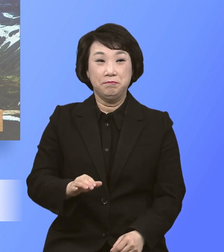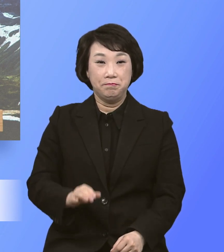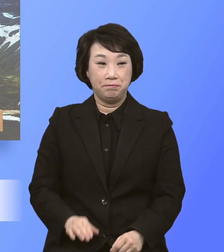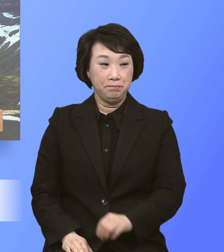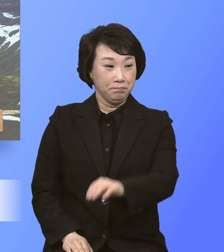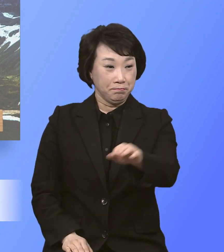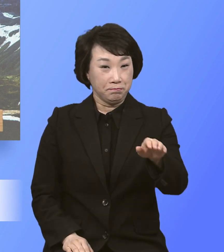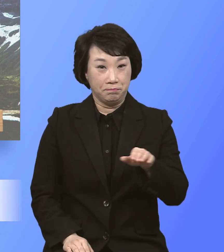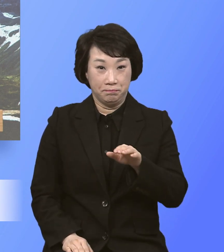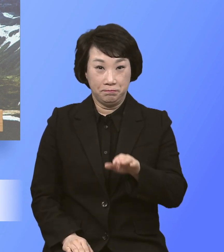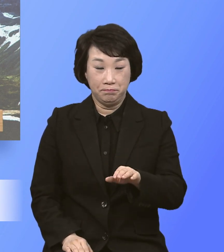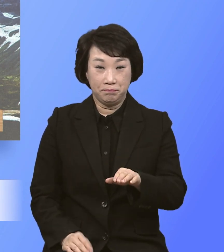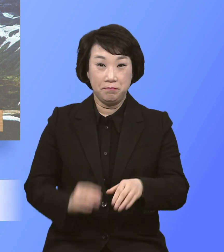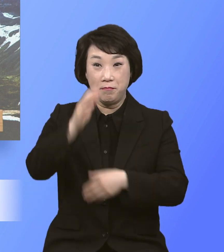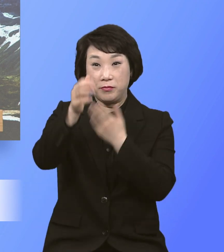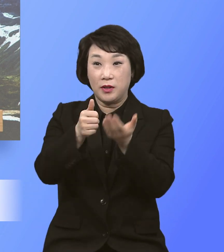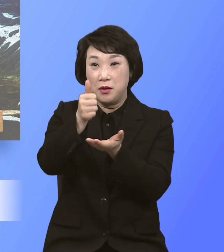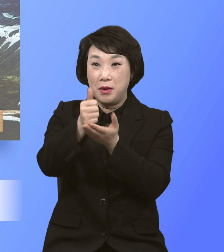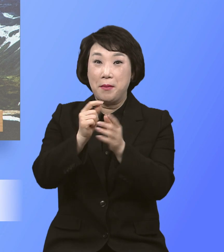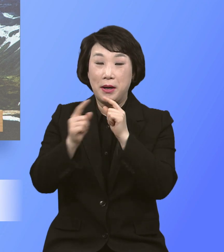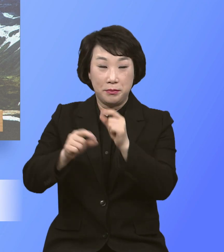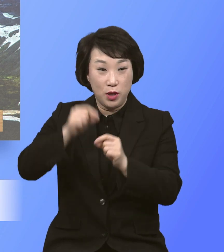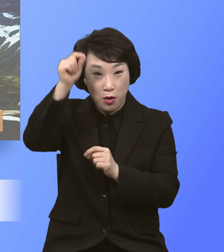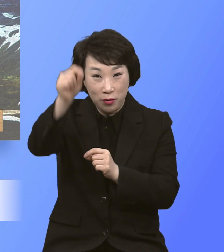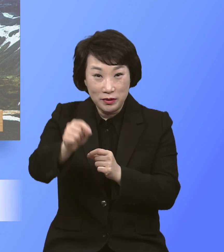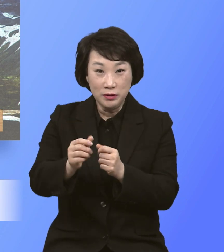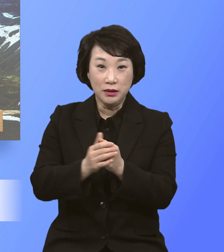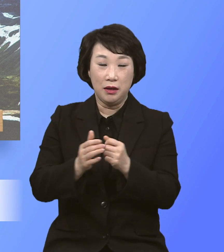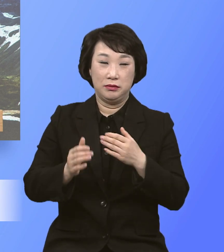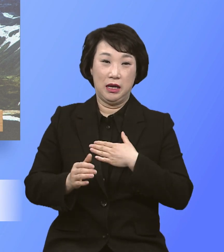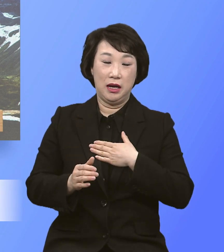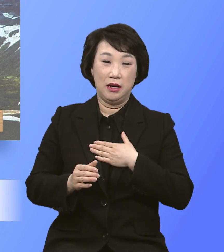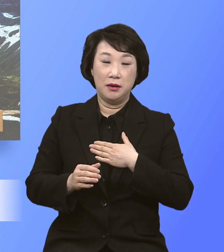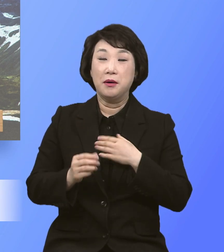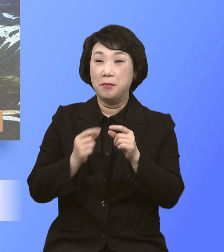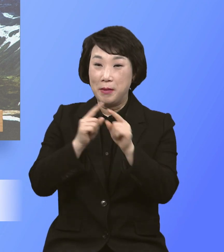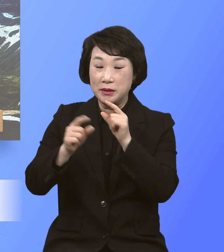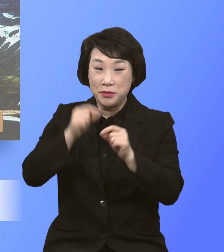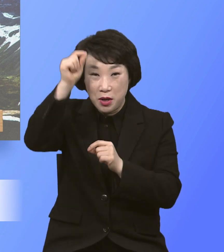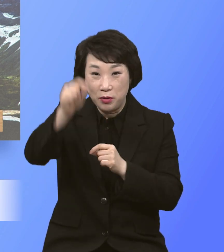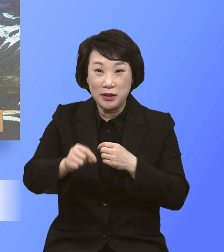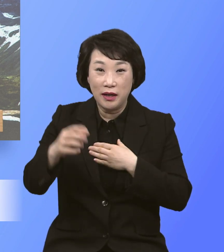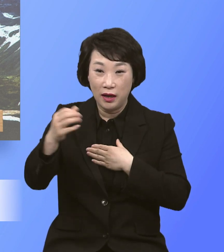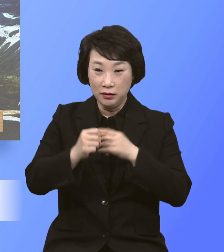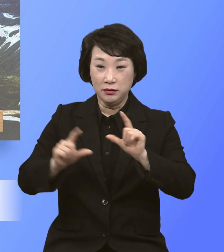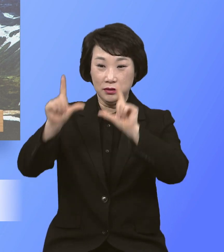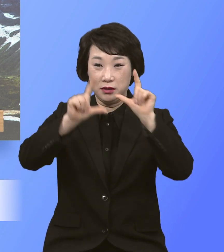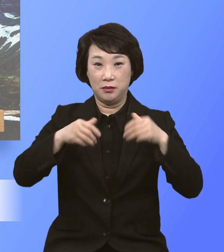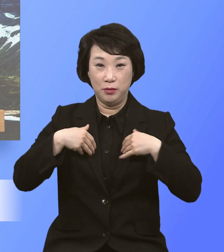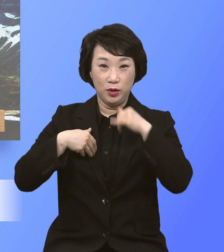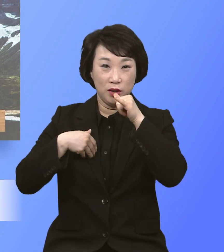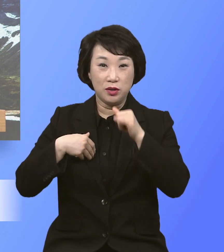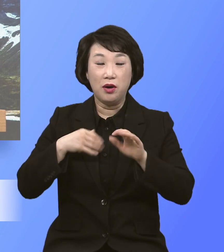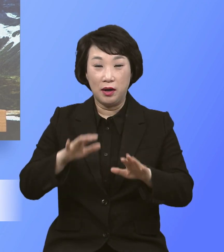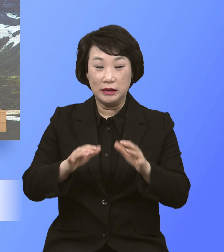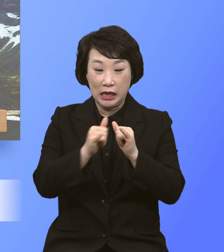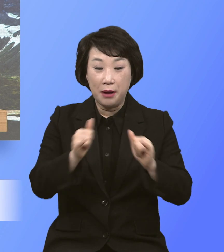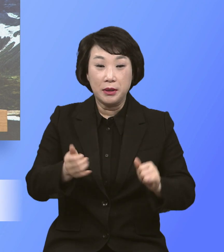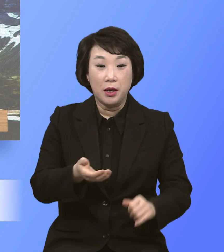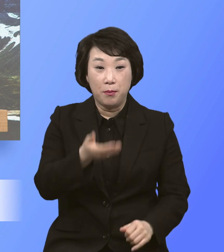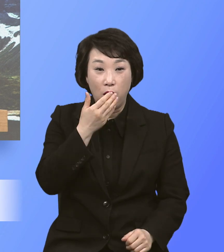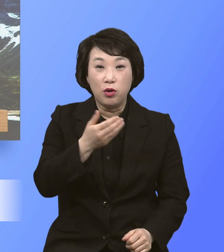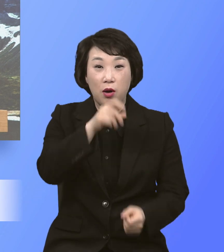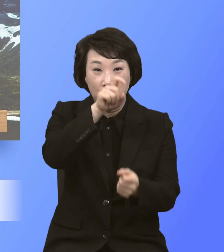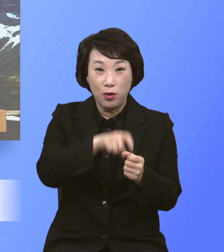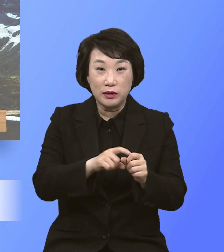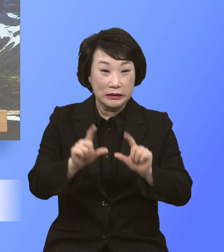우리는 하나님 말씀이 영원하니 영원한 말씀으로 살으라고, 사람이 떡으로만